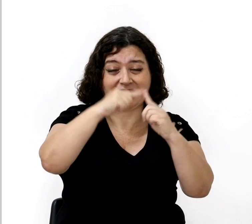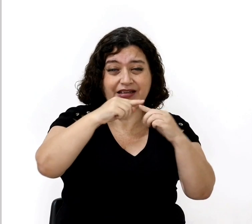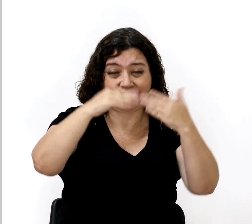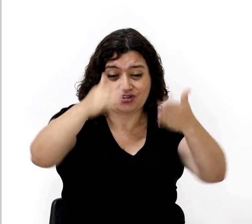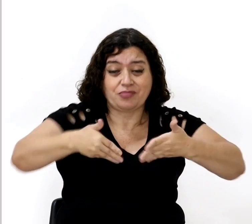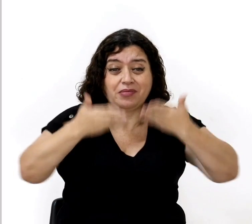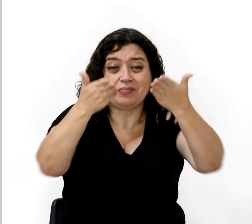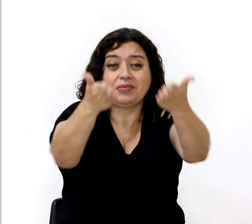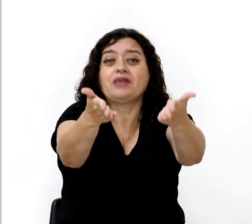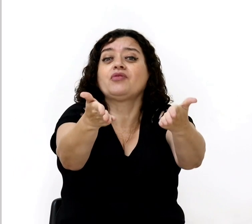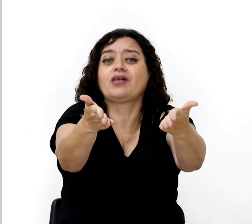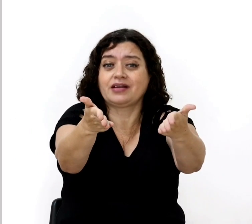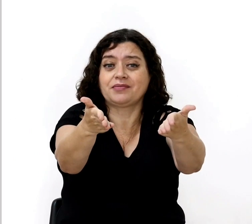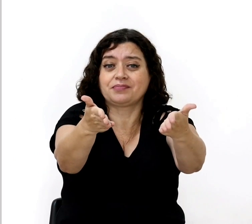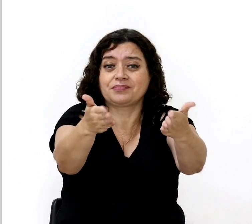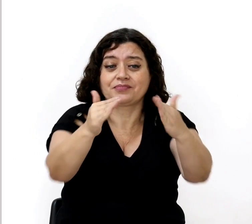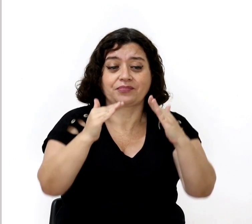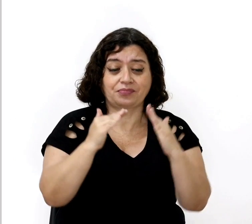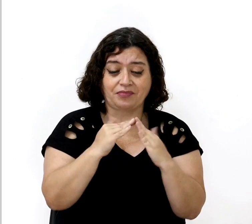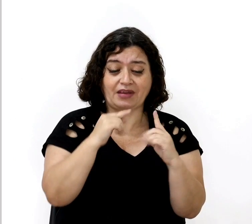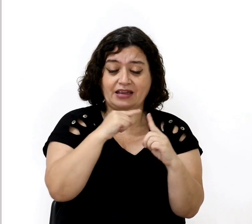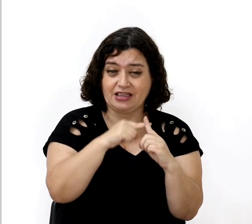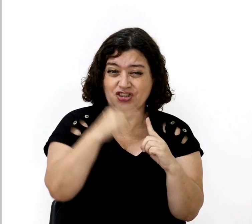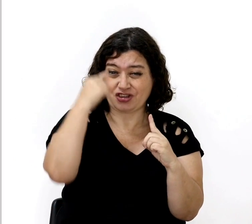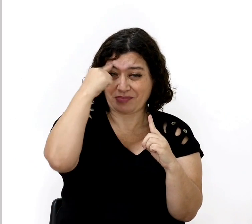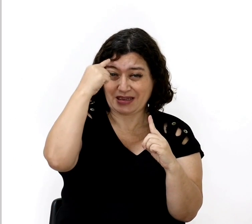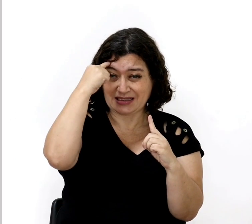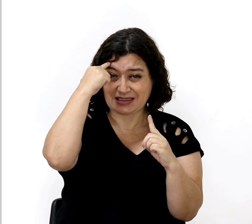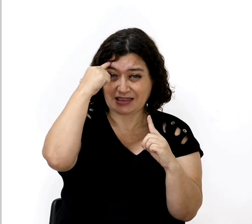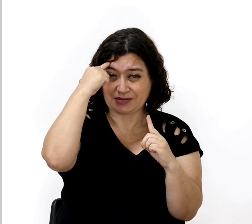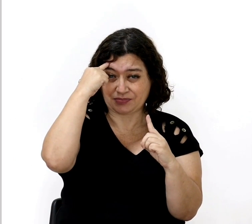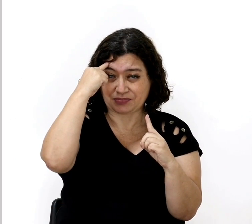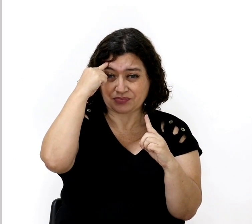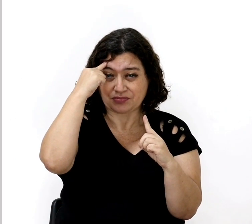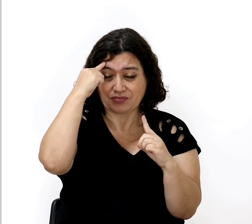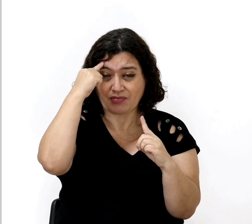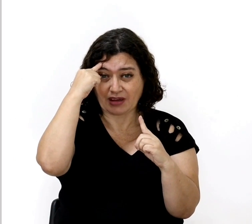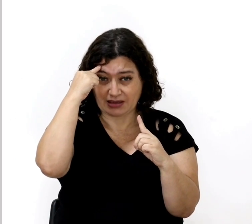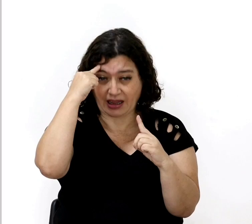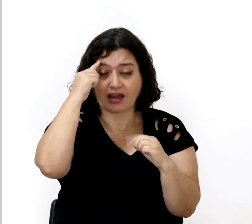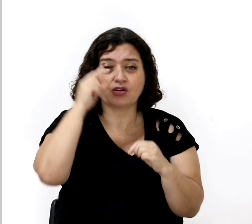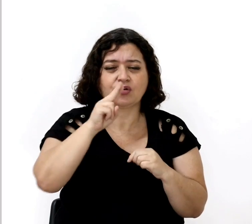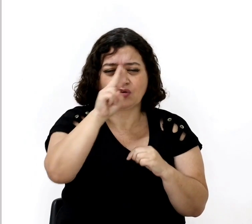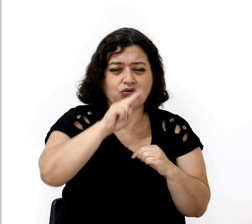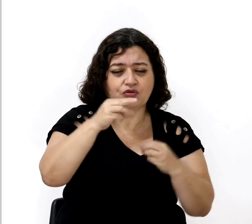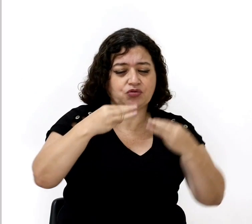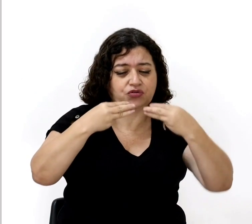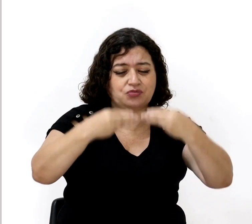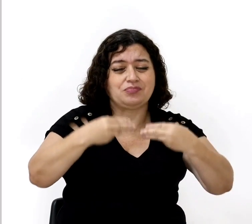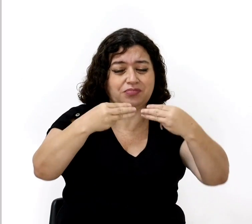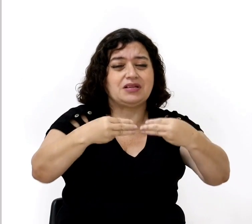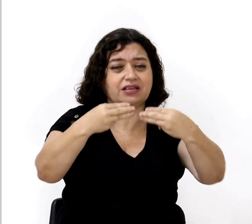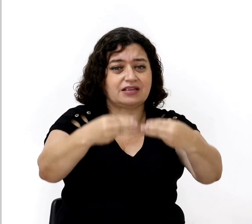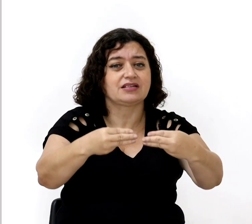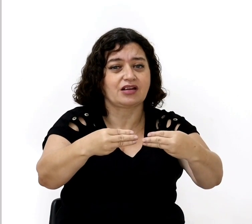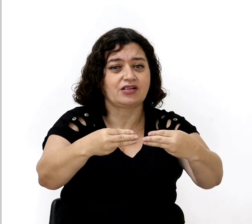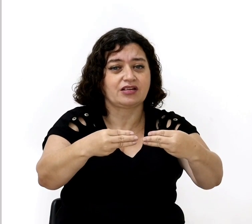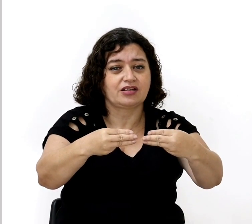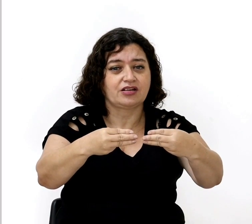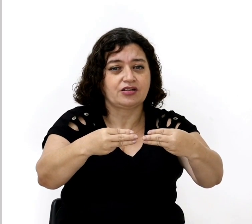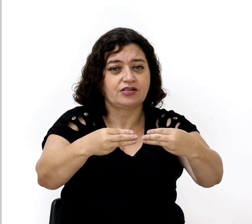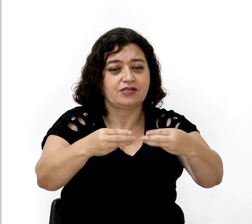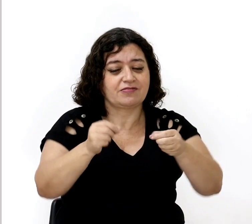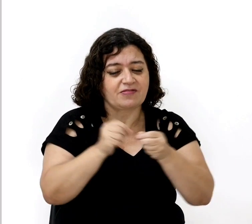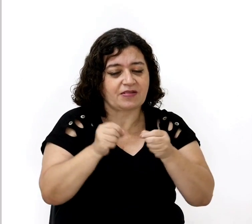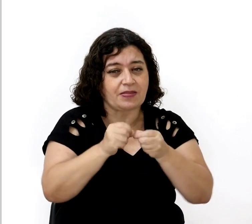igreja para os de fora. Pensar a igreja, né, também habilidades, no caso aqui os ministérios, né, pensar